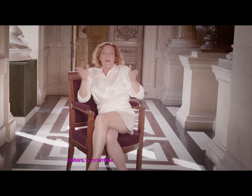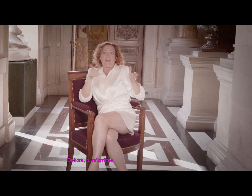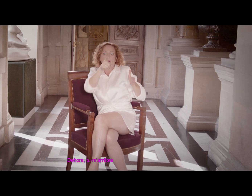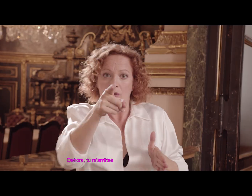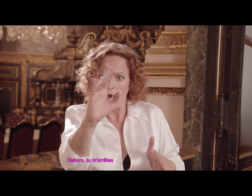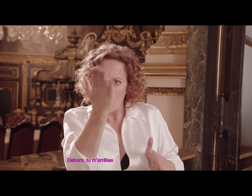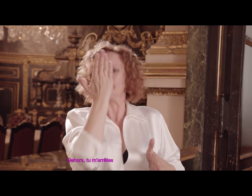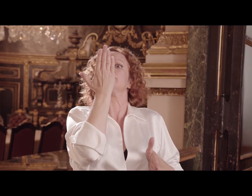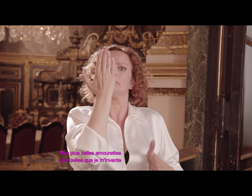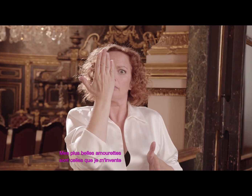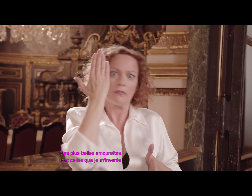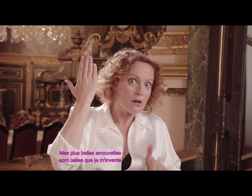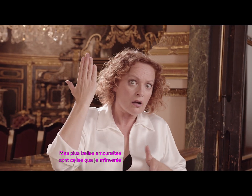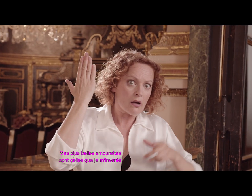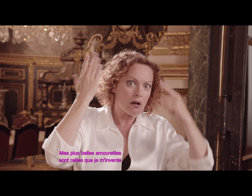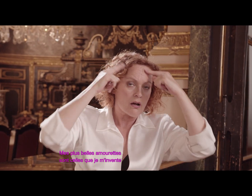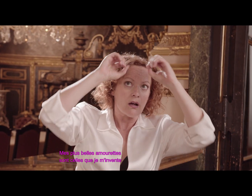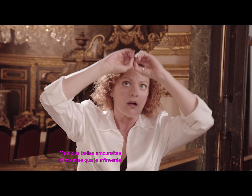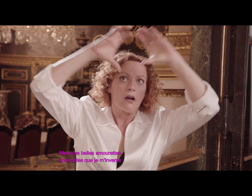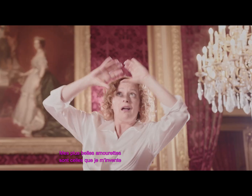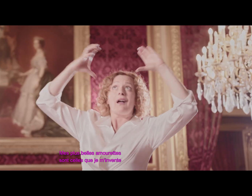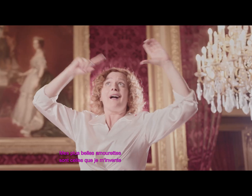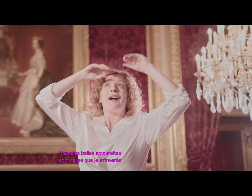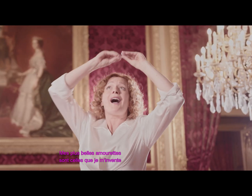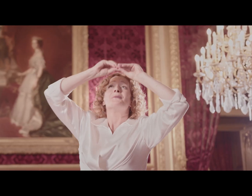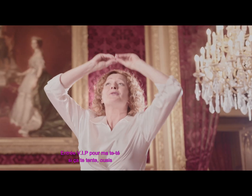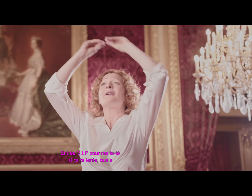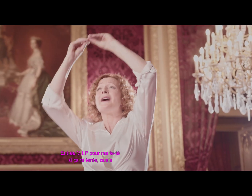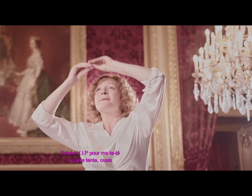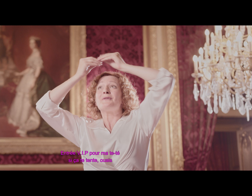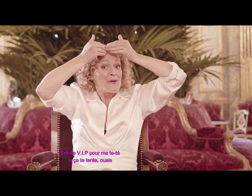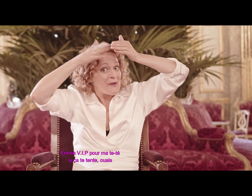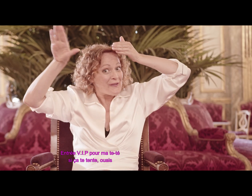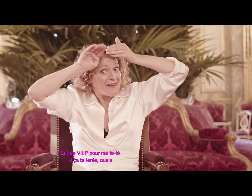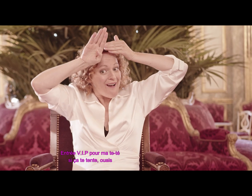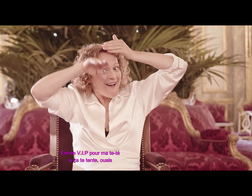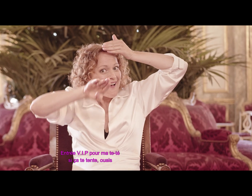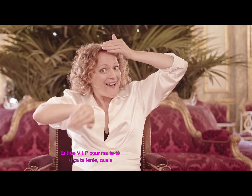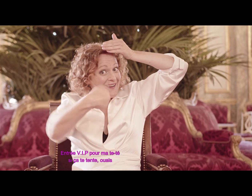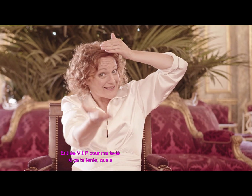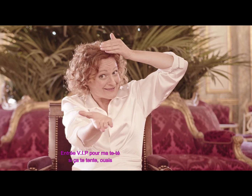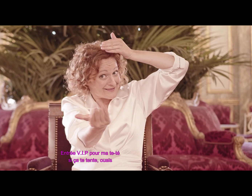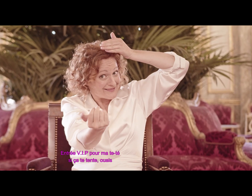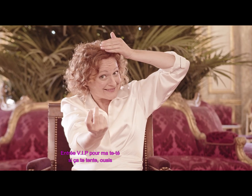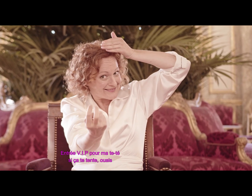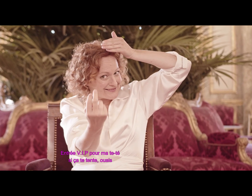dehors tu m'arrêtes. Mes plus belles amourettes sont celles que je m'invente. Entrée VIP pour ma tête et si ça te tente,